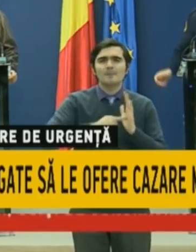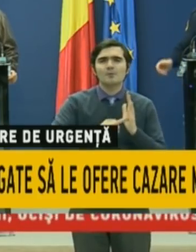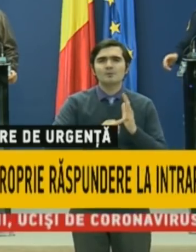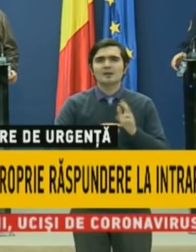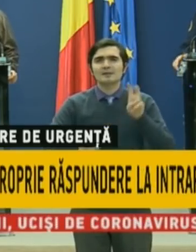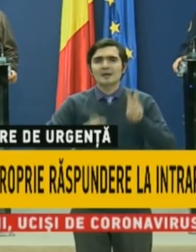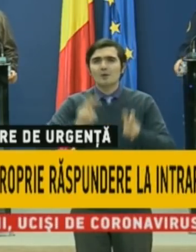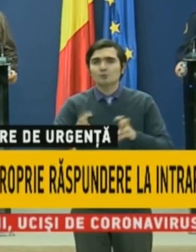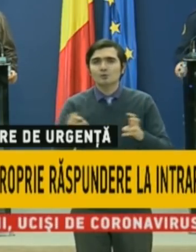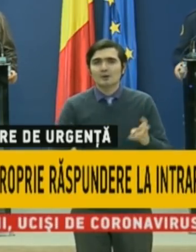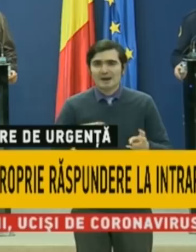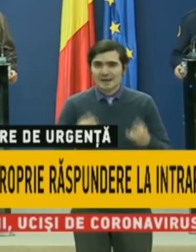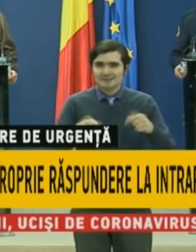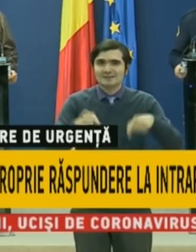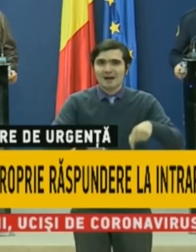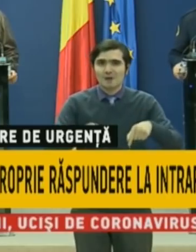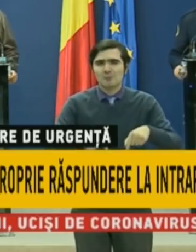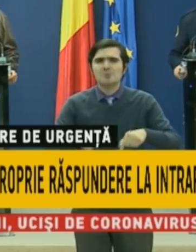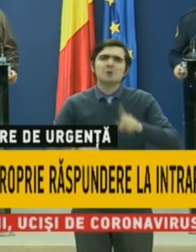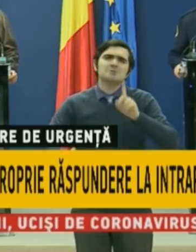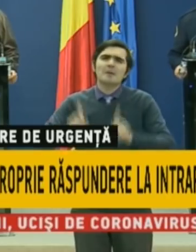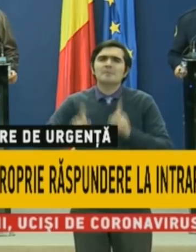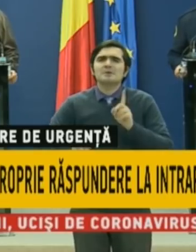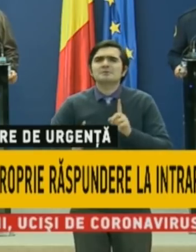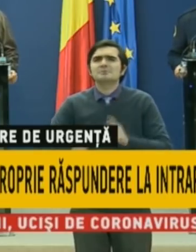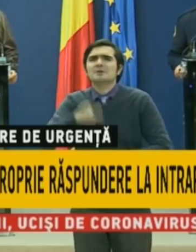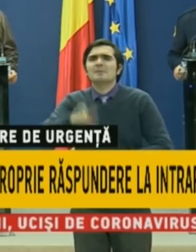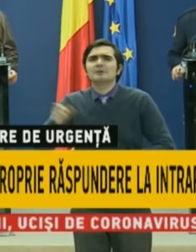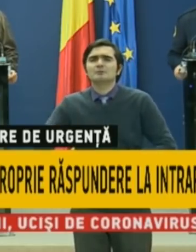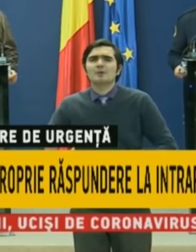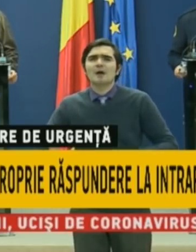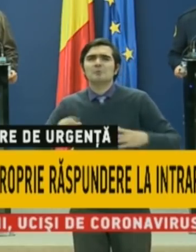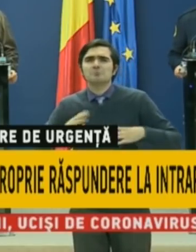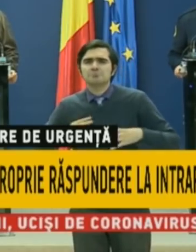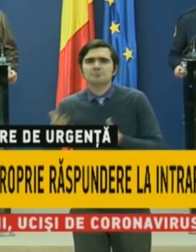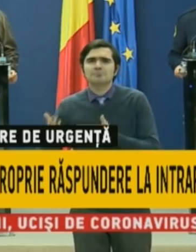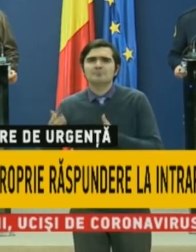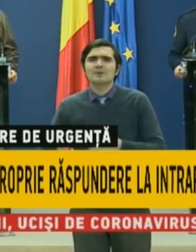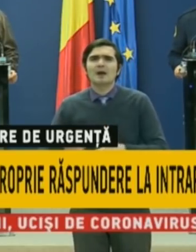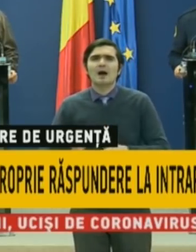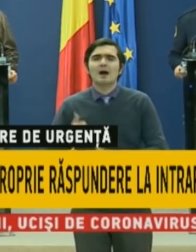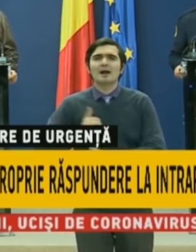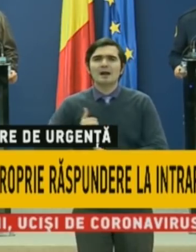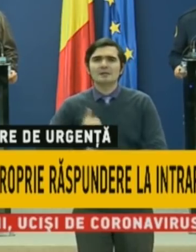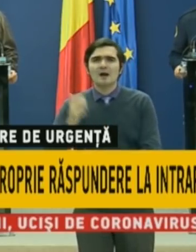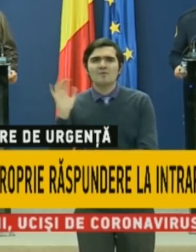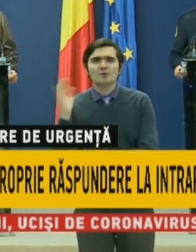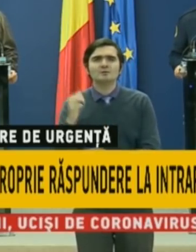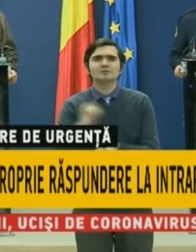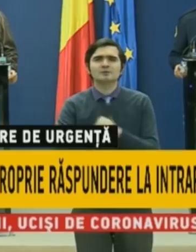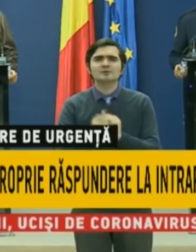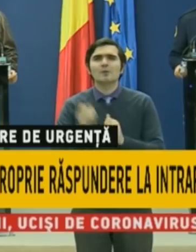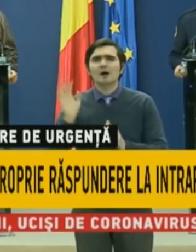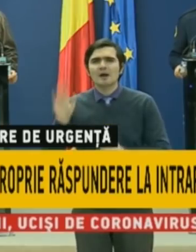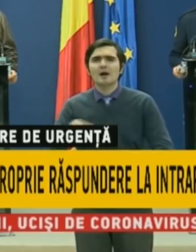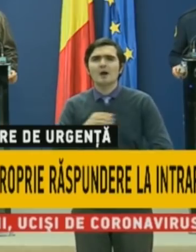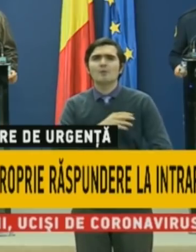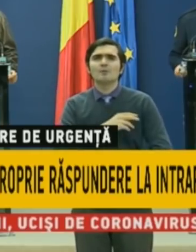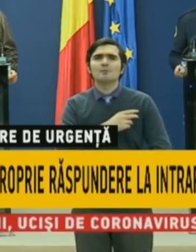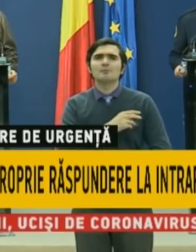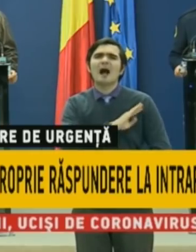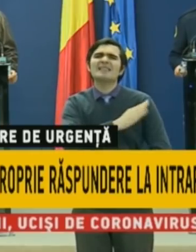control existente în funcție de personalul disponibil la nivelul gărzilor forestiere sau cu atribuții de control